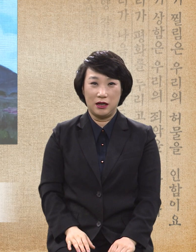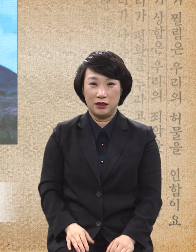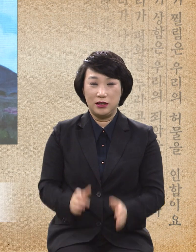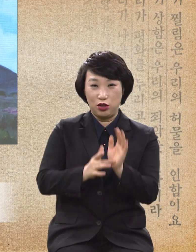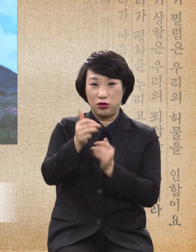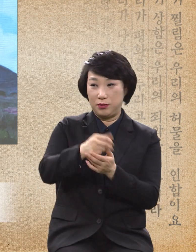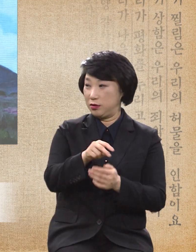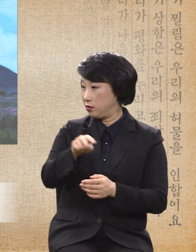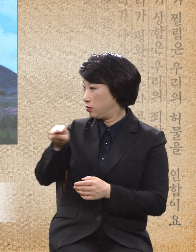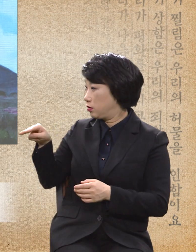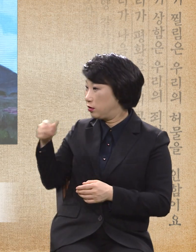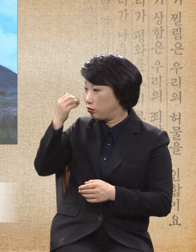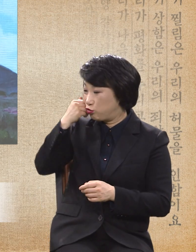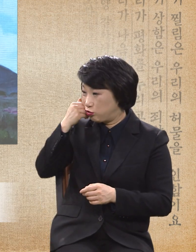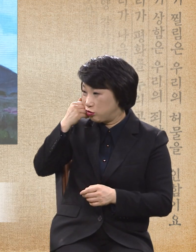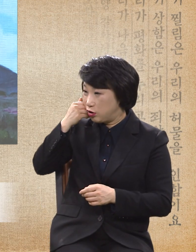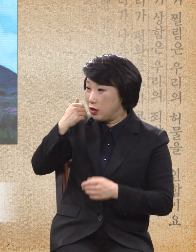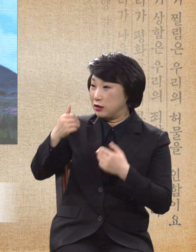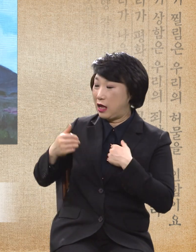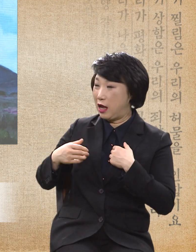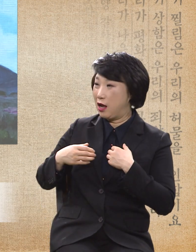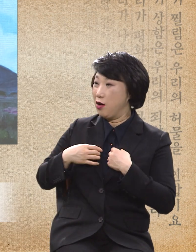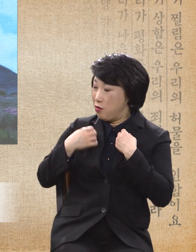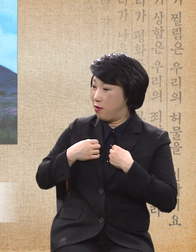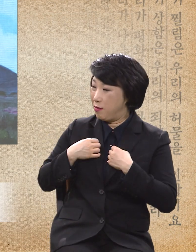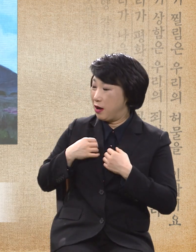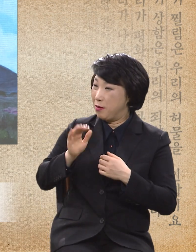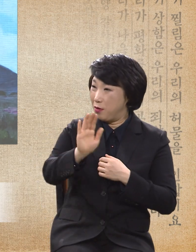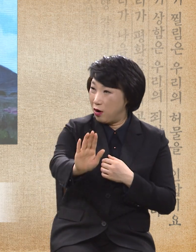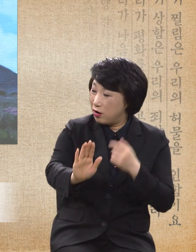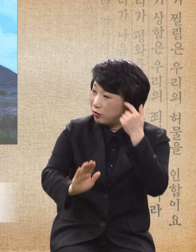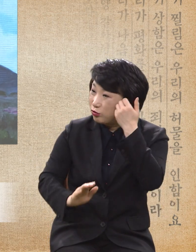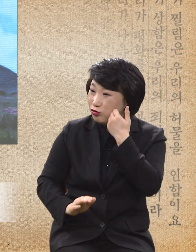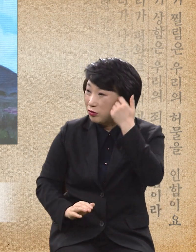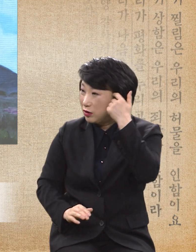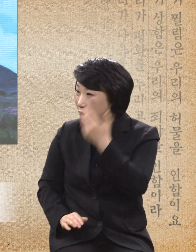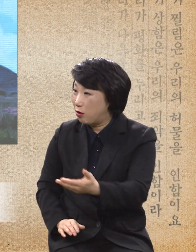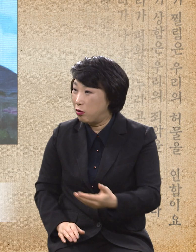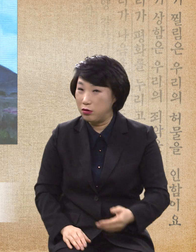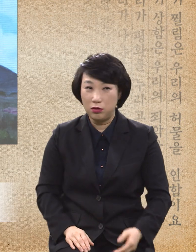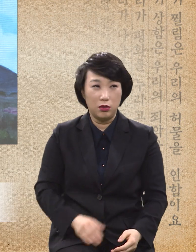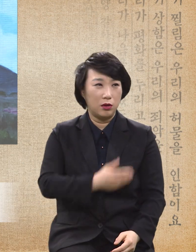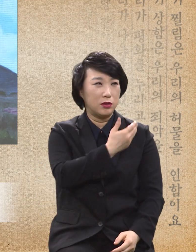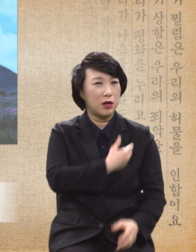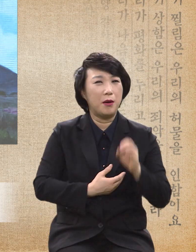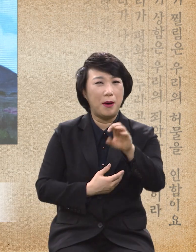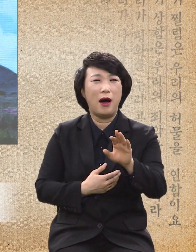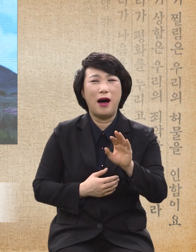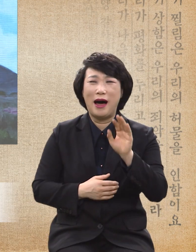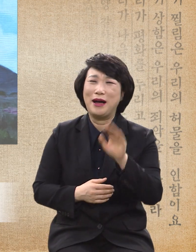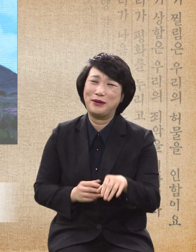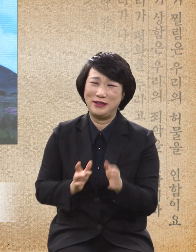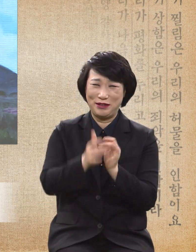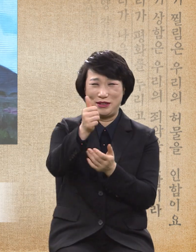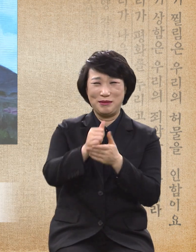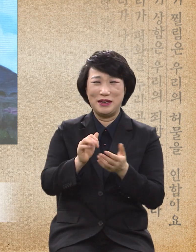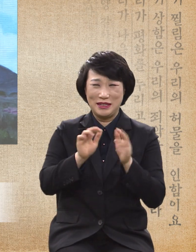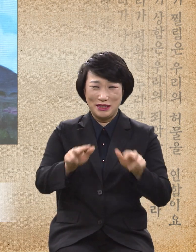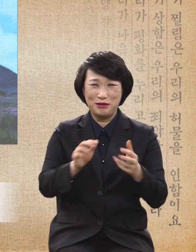주님이 돌아봅니다. 누가 나를 내 몸에 손을 댔느냐? 사람 제자들이 주님 하는